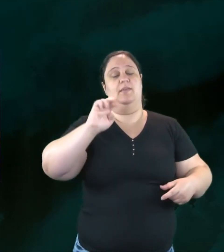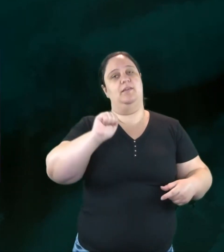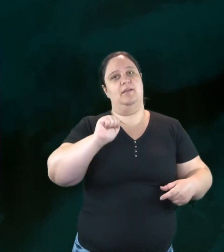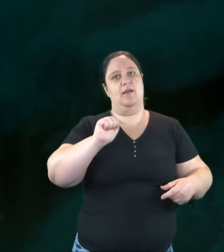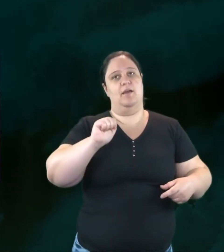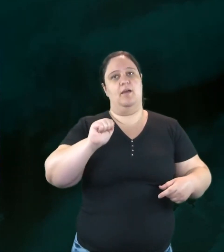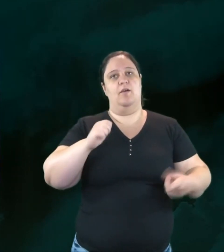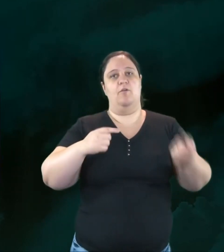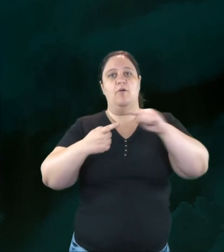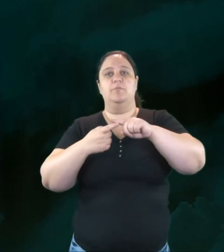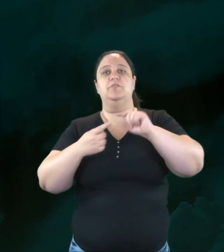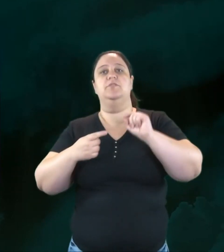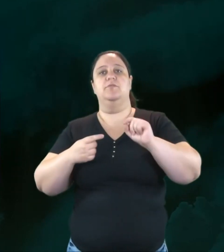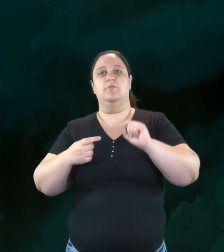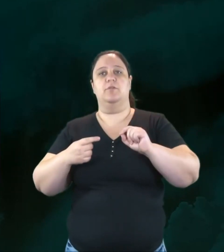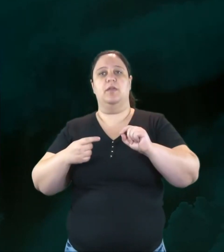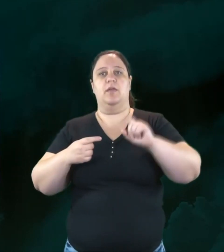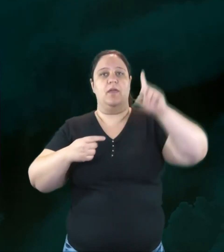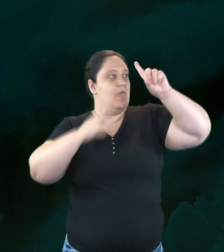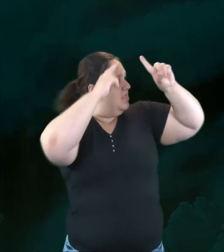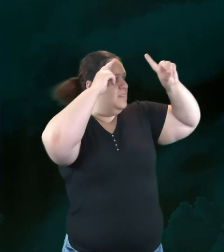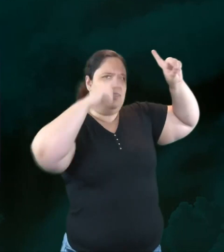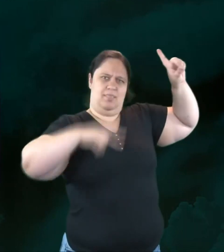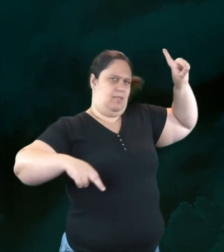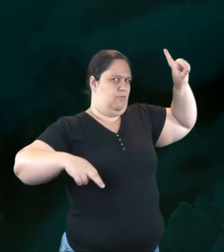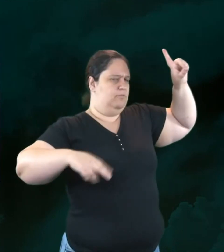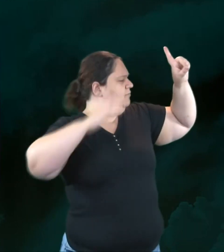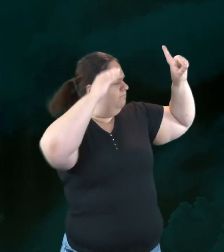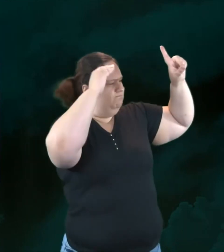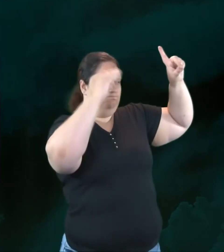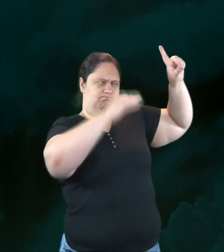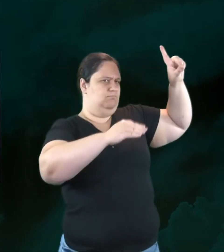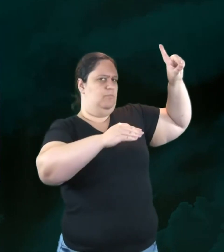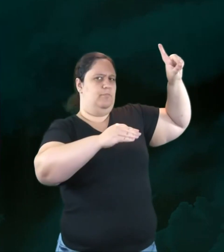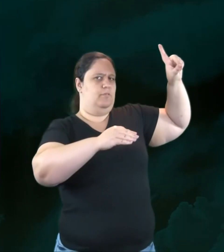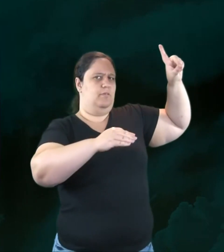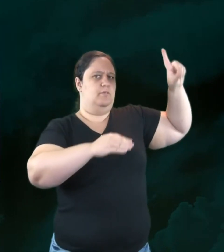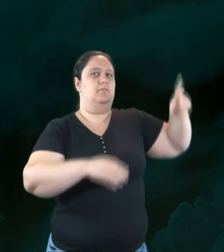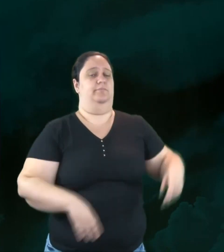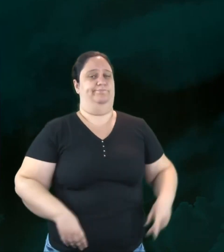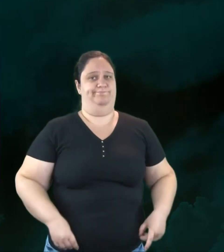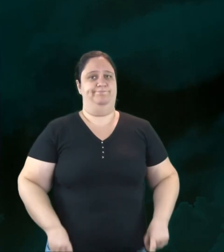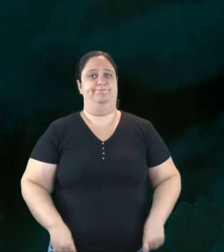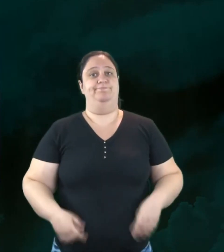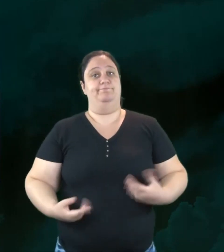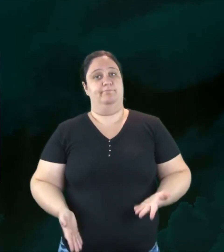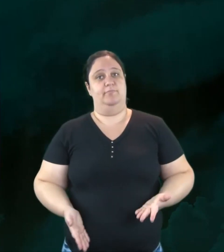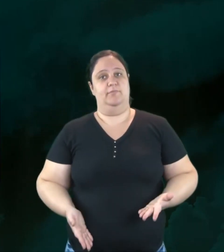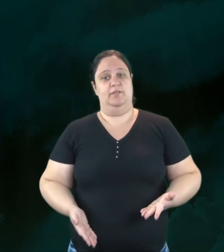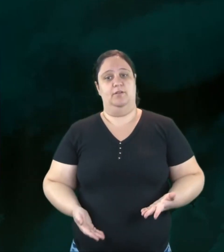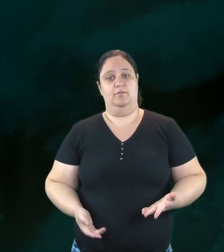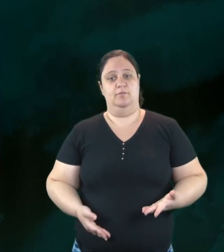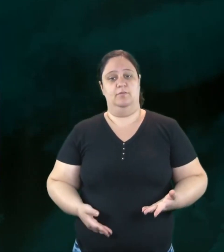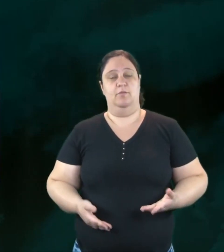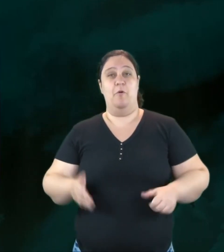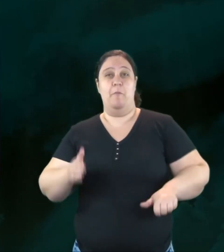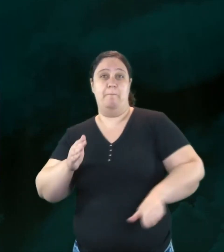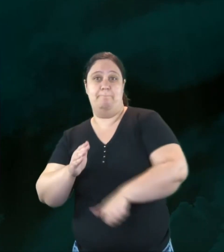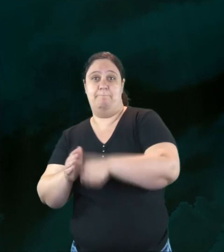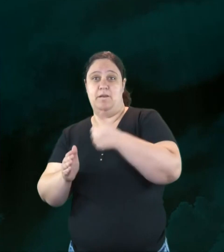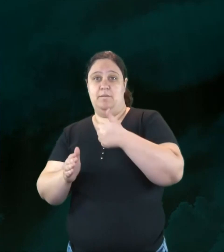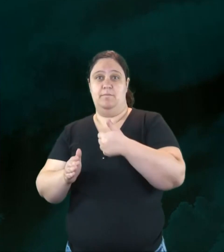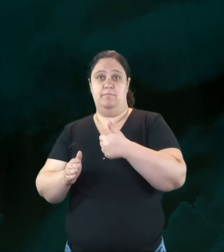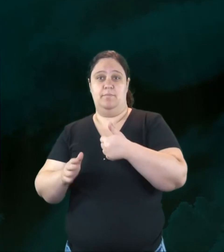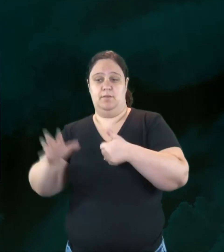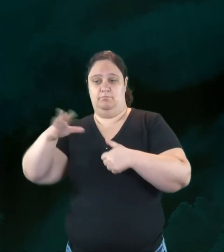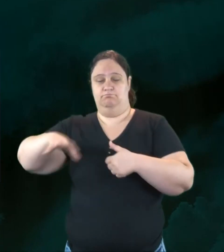tinha uma ligação, porque todos nós somos criaturas, e Deus é o Criador. Mas esse primeiro reino da terra, ele quis